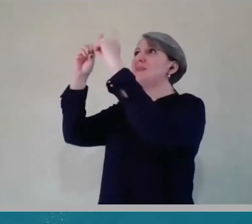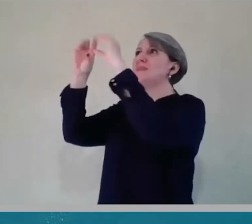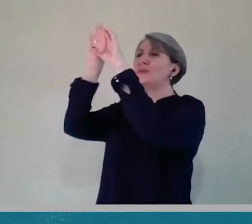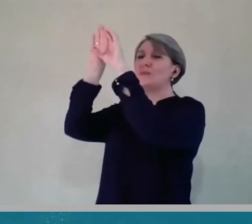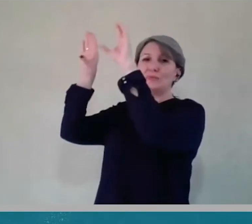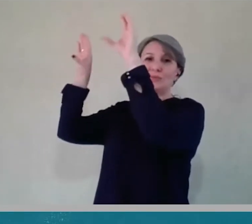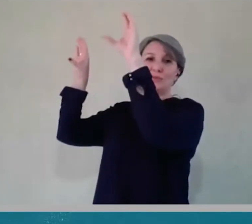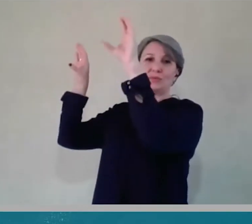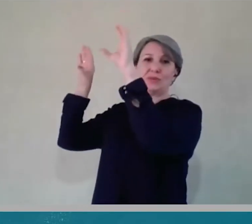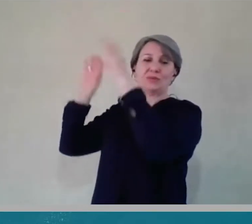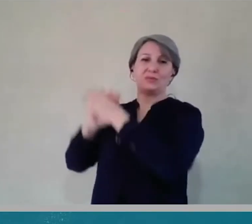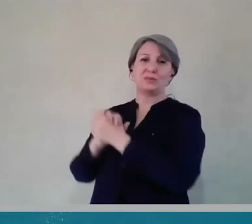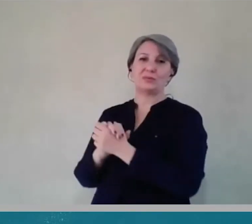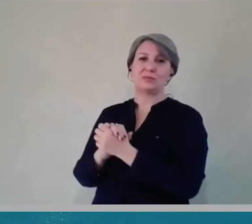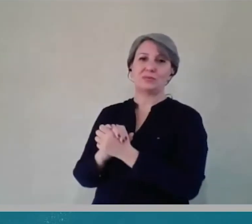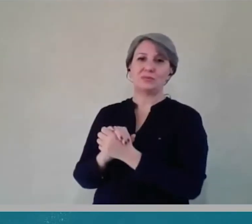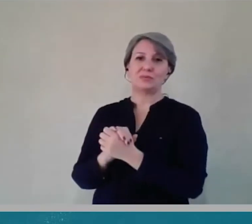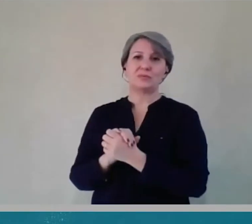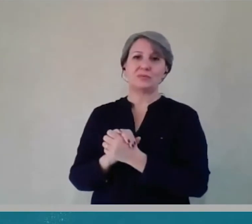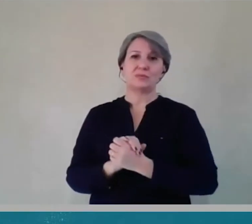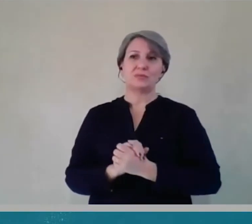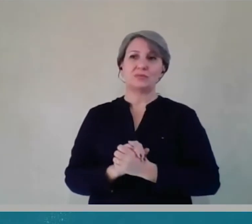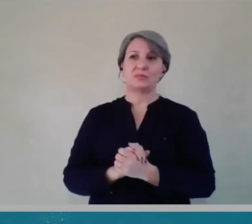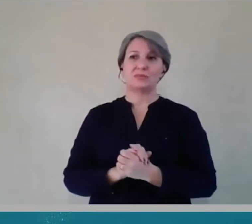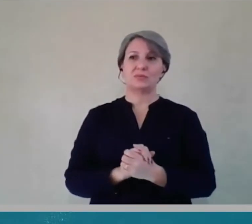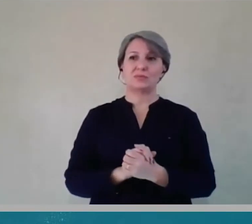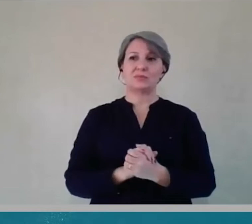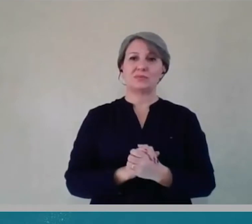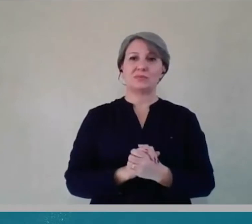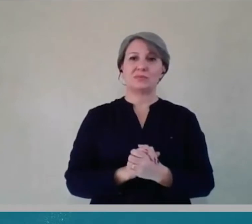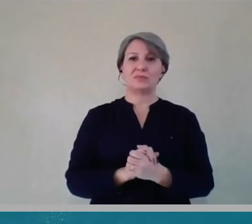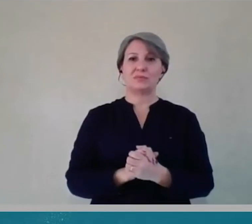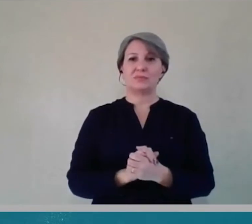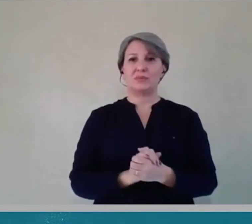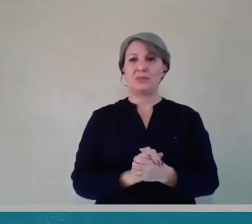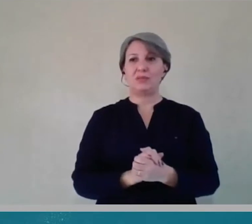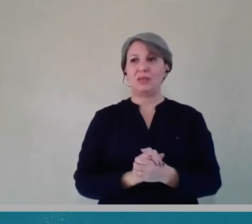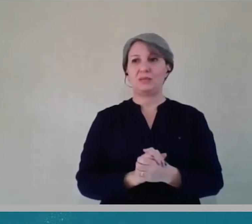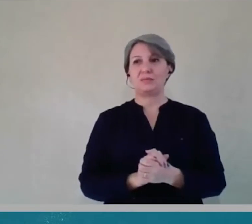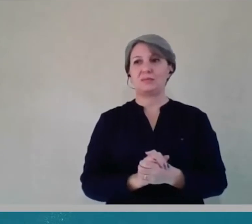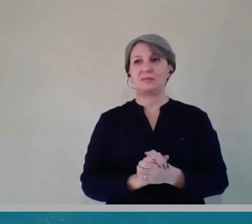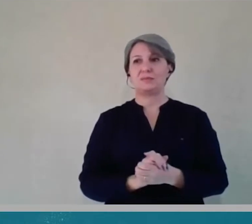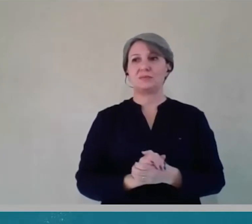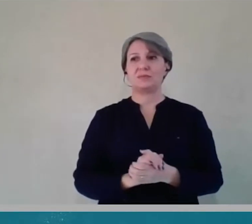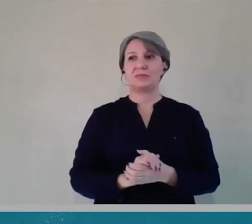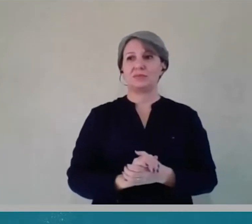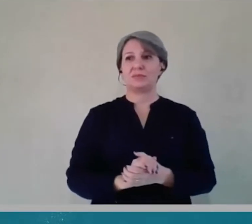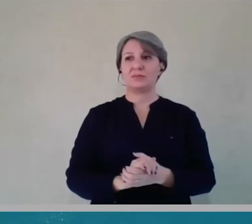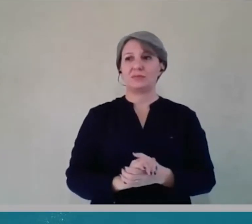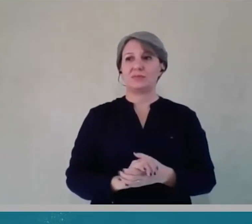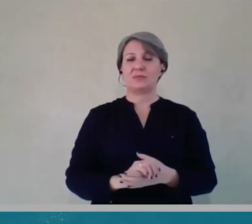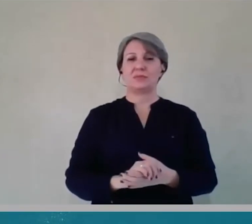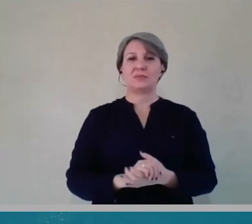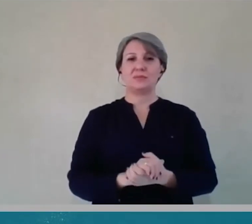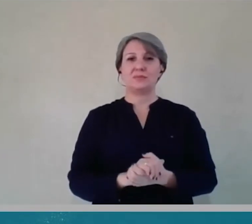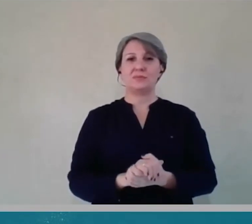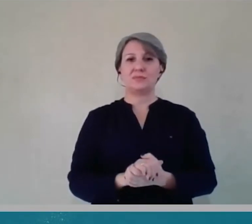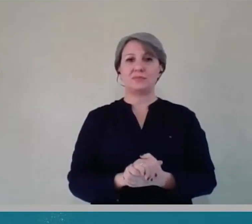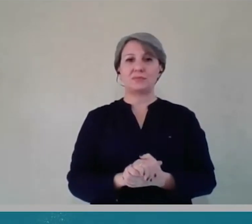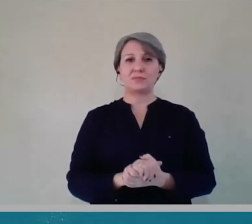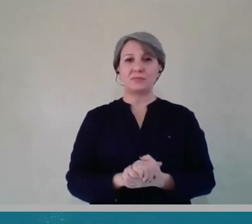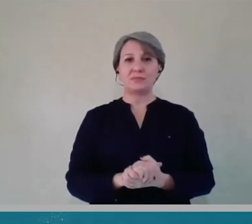perdão. A vida cristã é para ser vivida no plano celestial, com um viver na